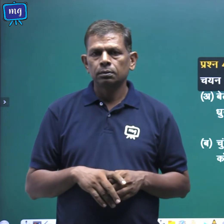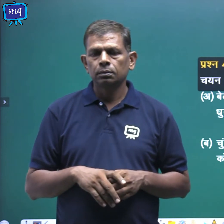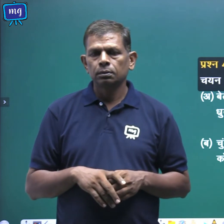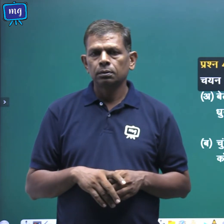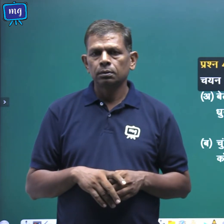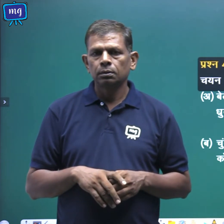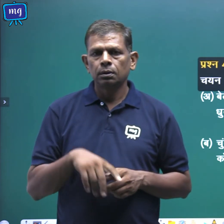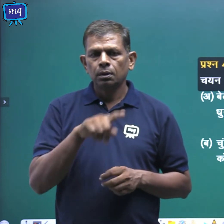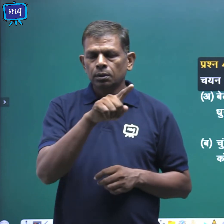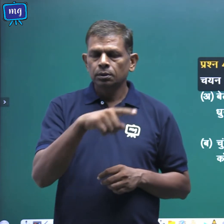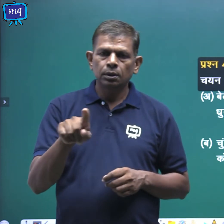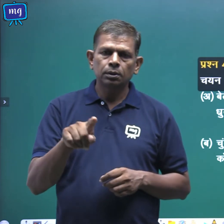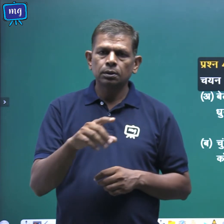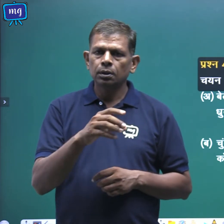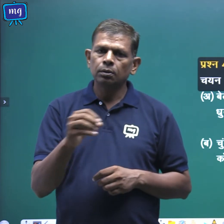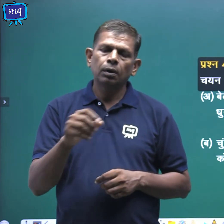सत्य असत्य